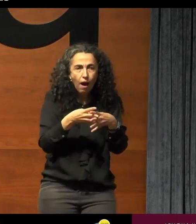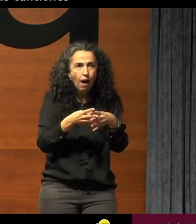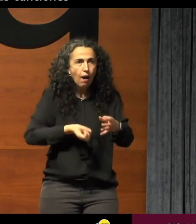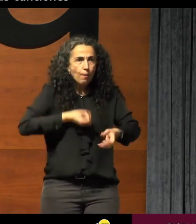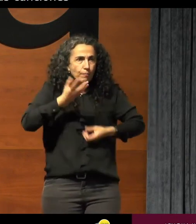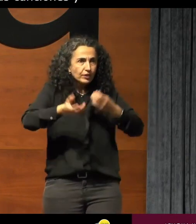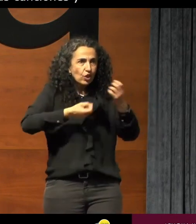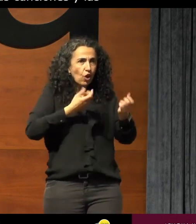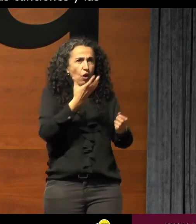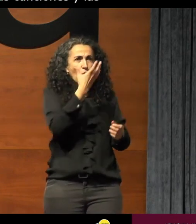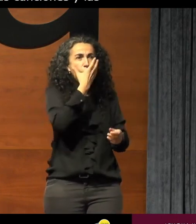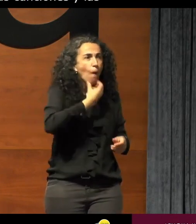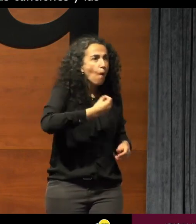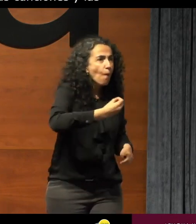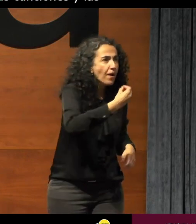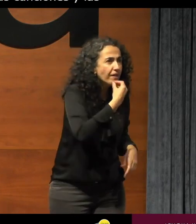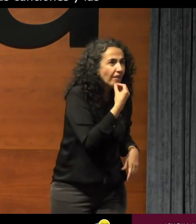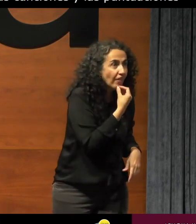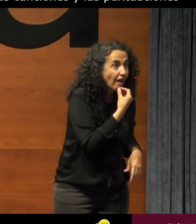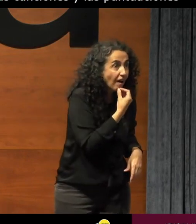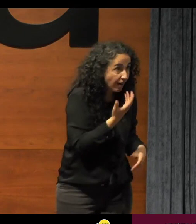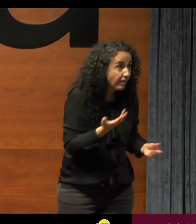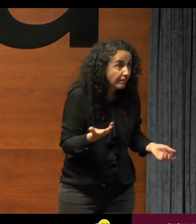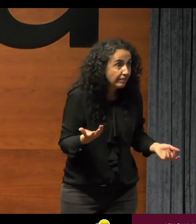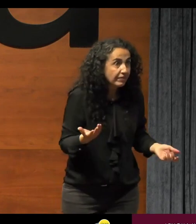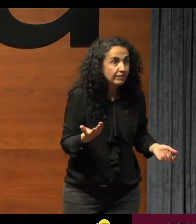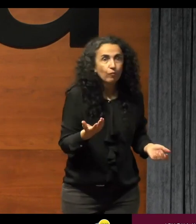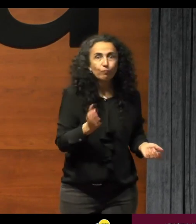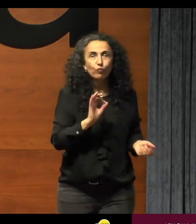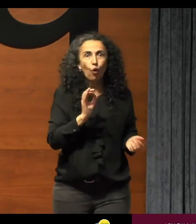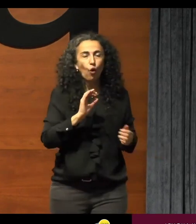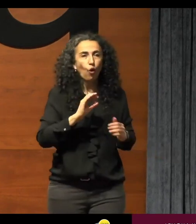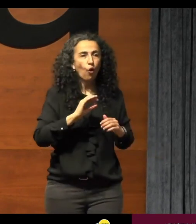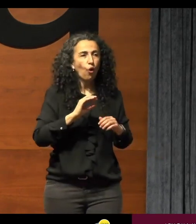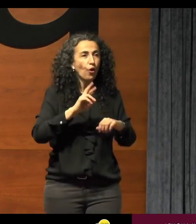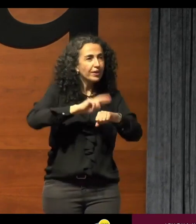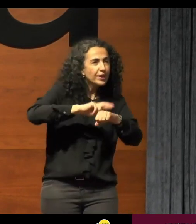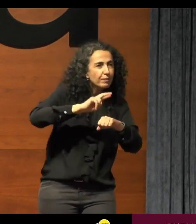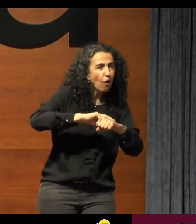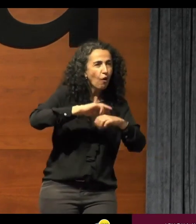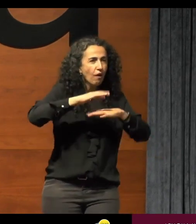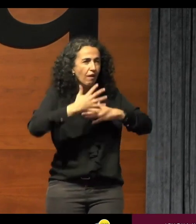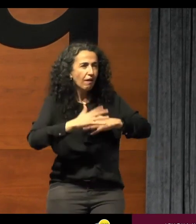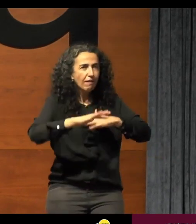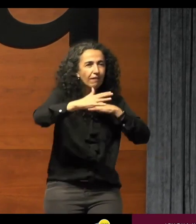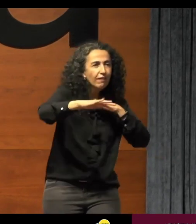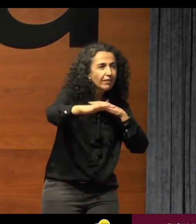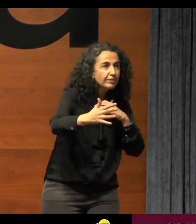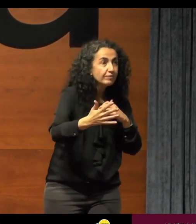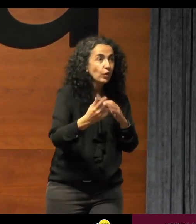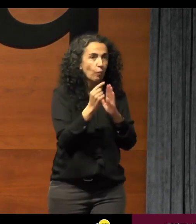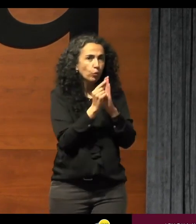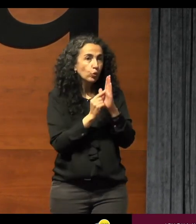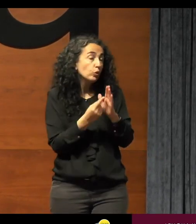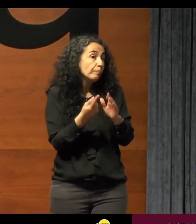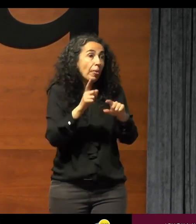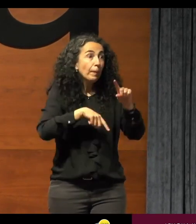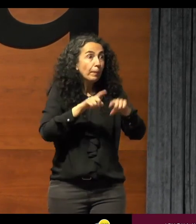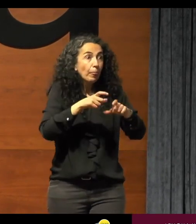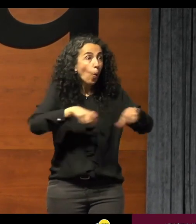la estructura, la expresión del mensaje, la expresión facial, el ritmo, la entonación, había